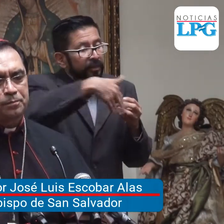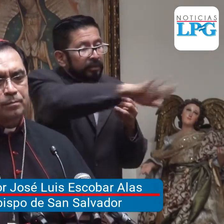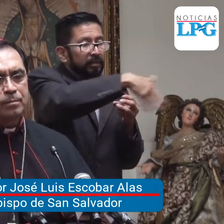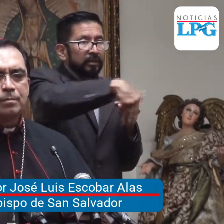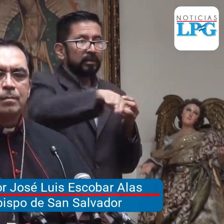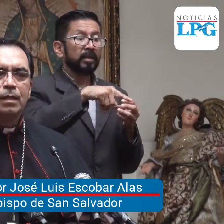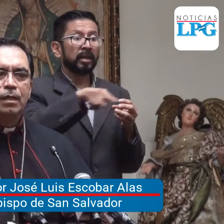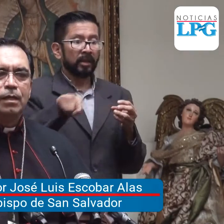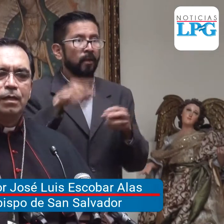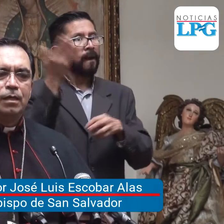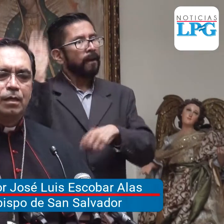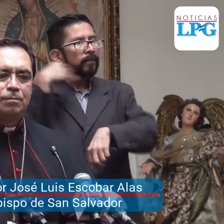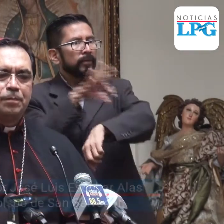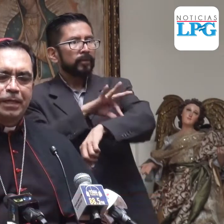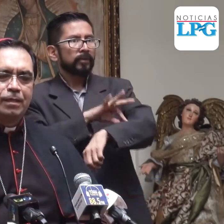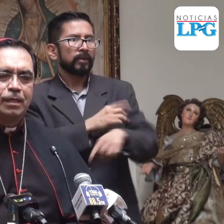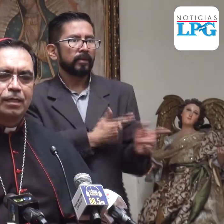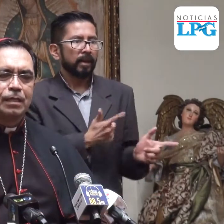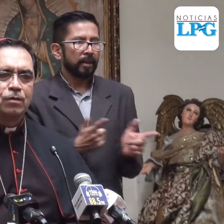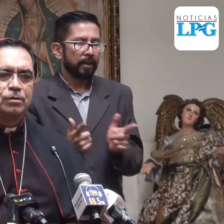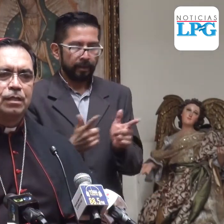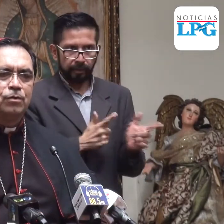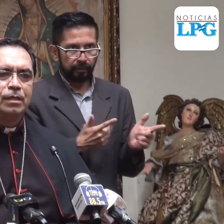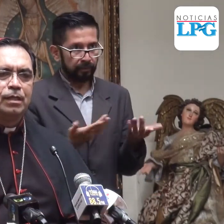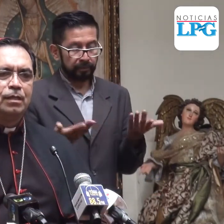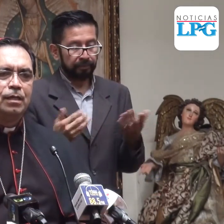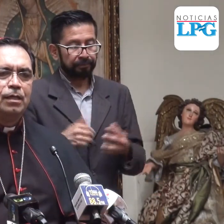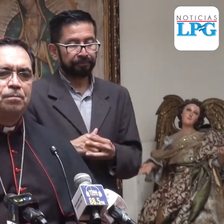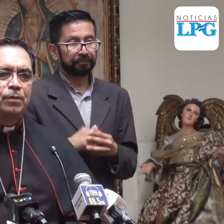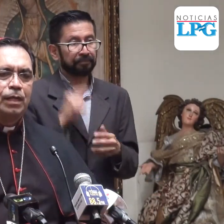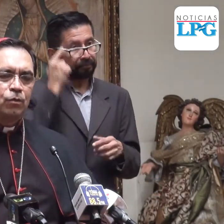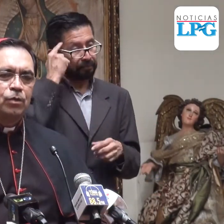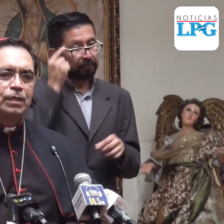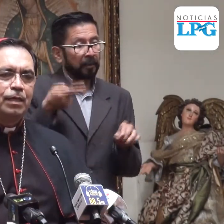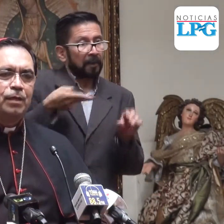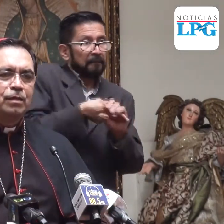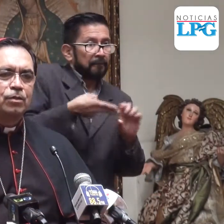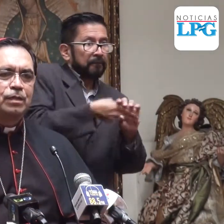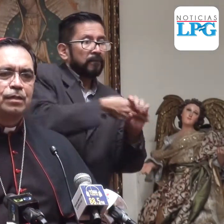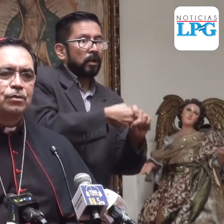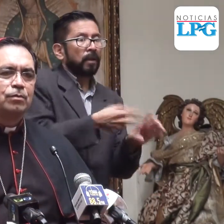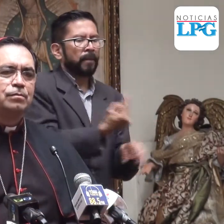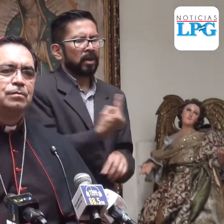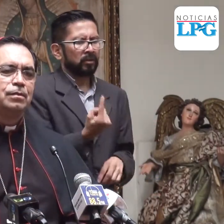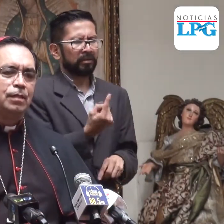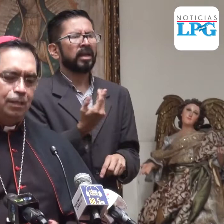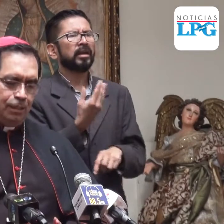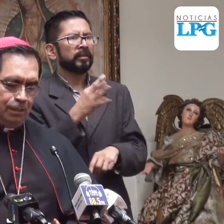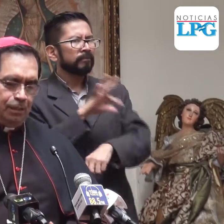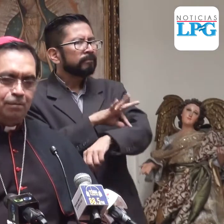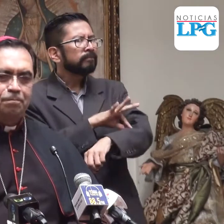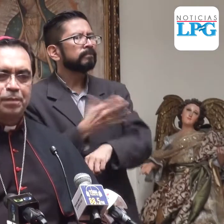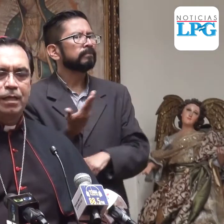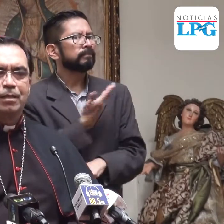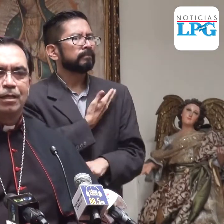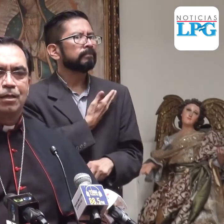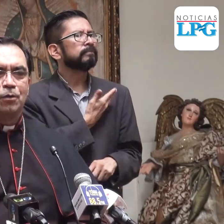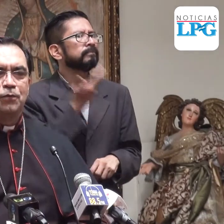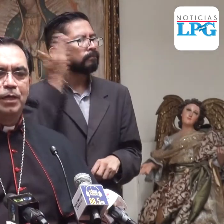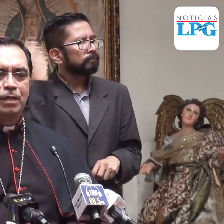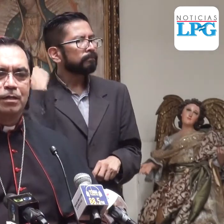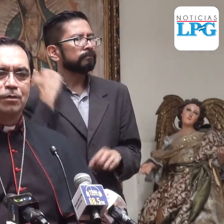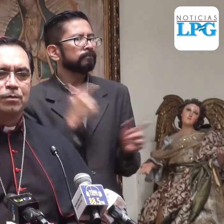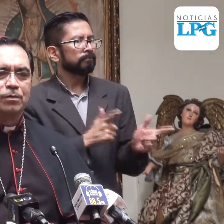embargo, me parece que está constituida por algunos elementos que son parte